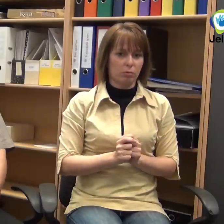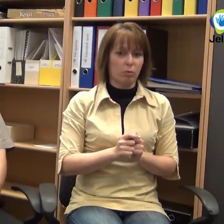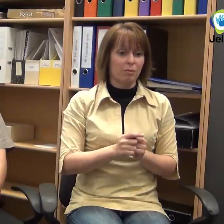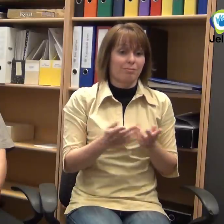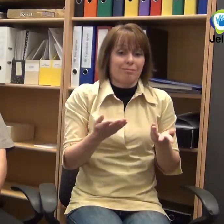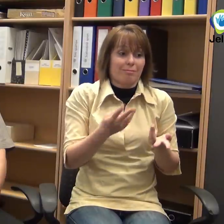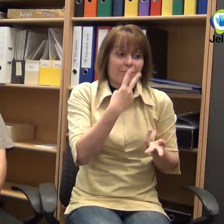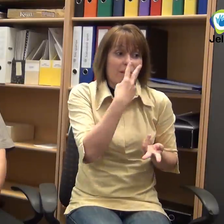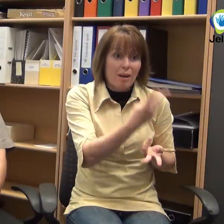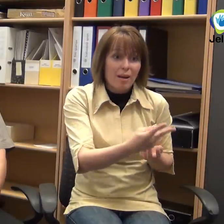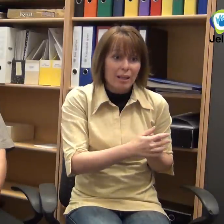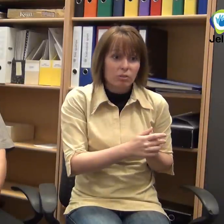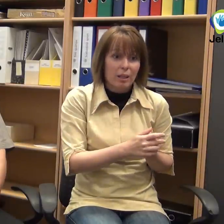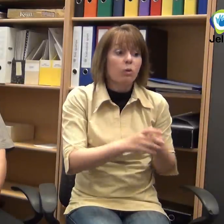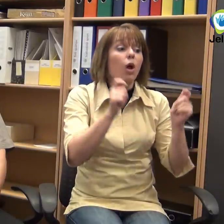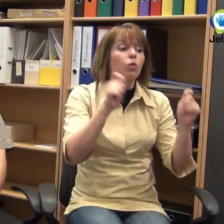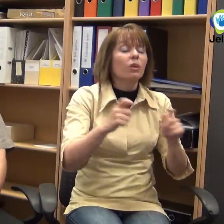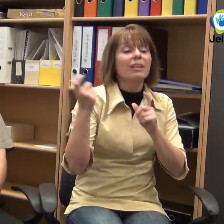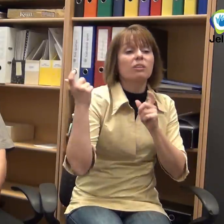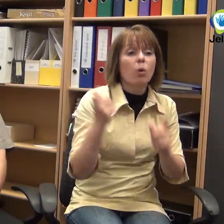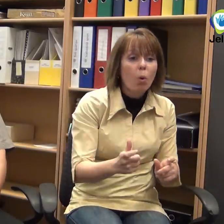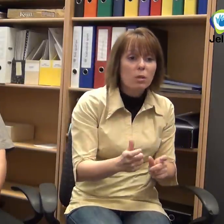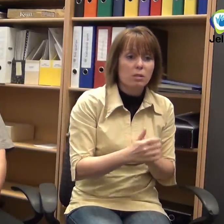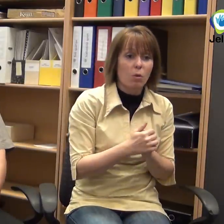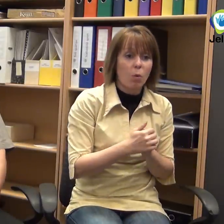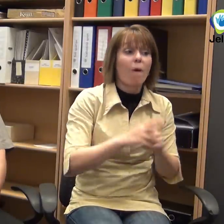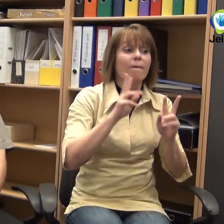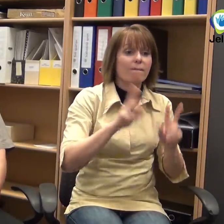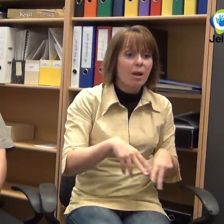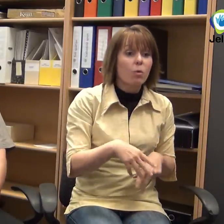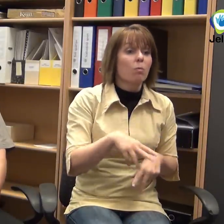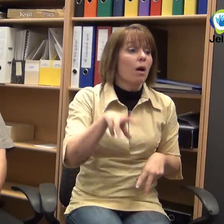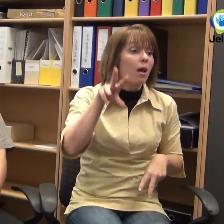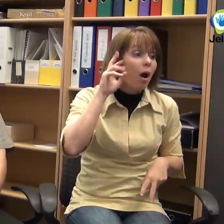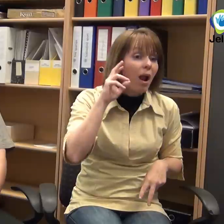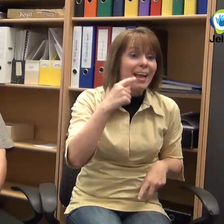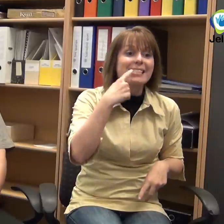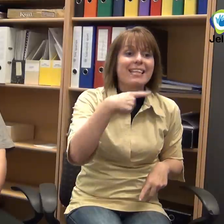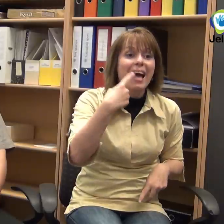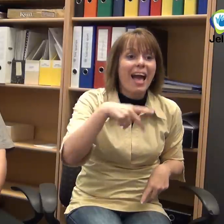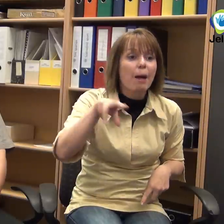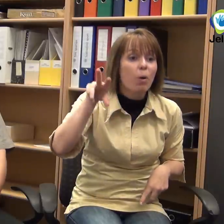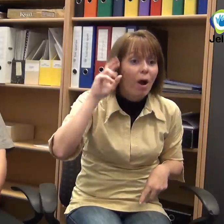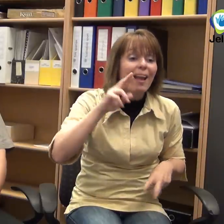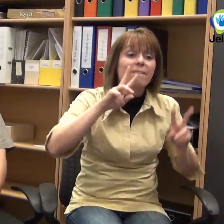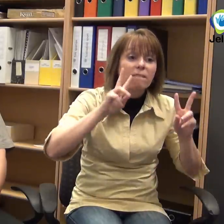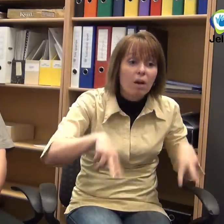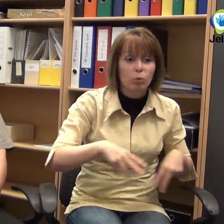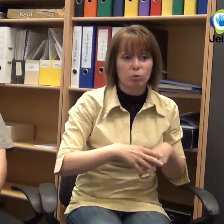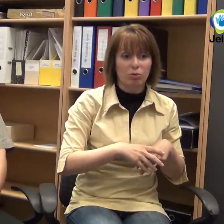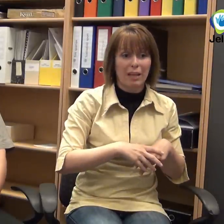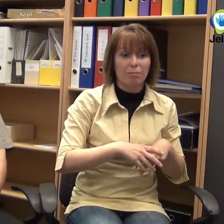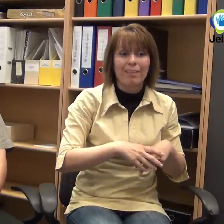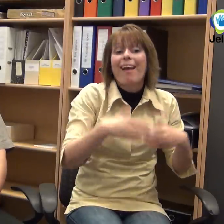hogy azok a döntéshozók szájából hallják, hogy ez valóságban